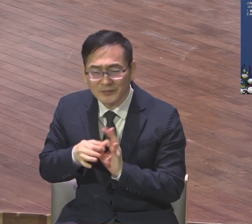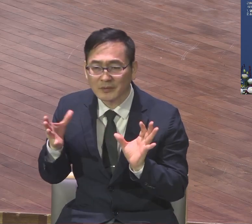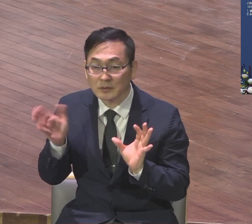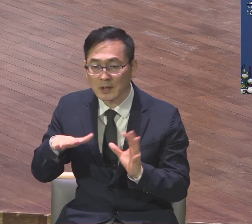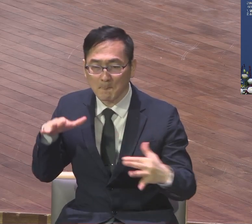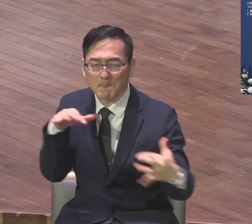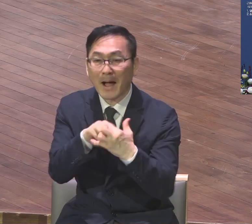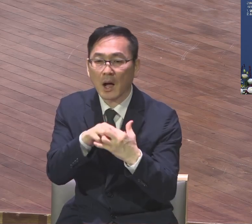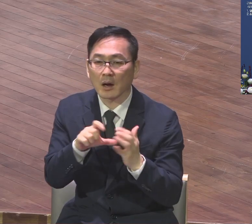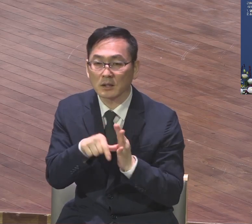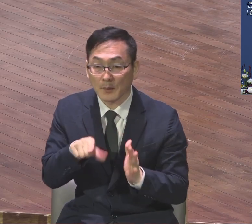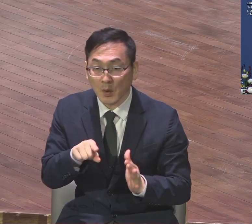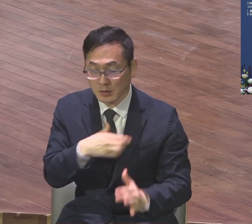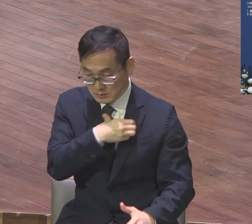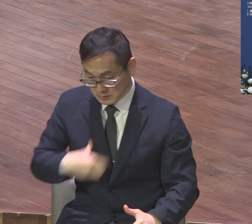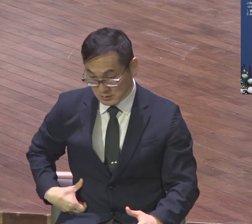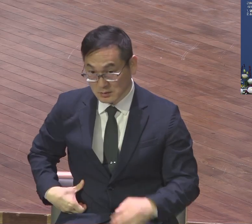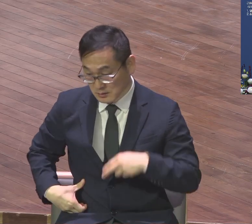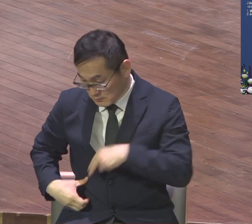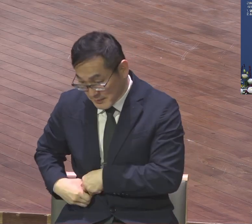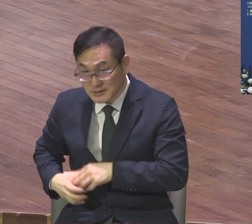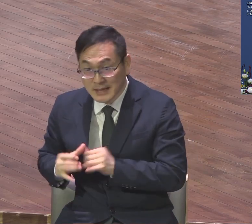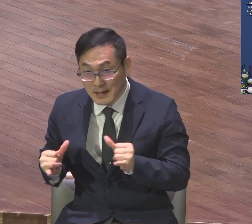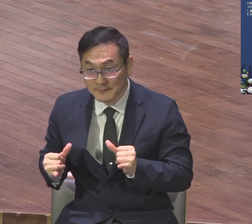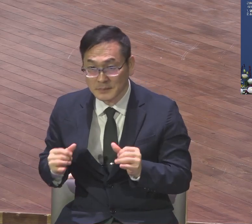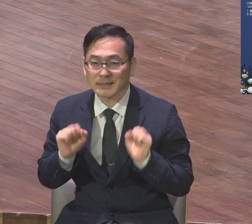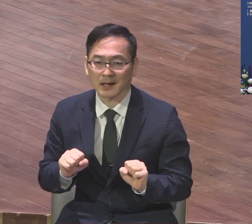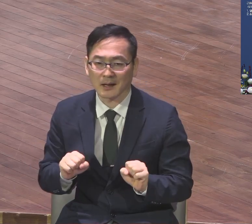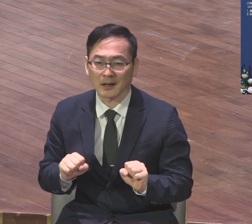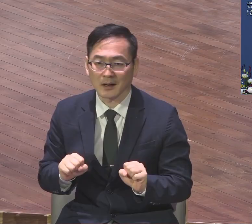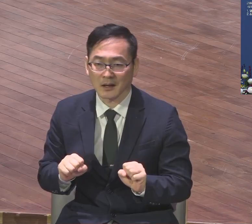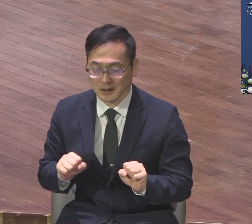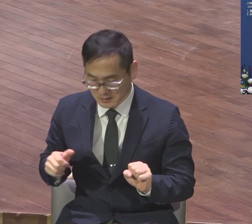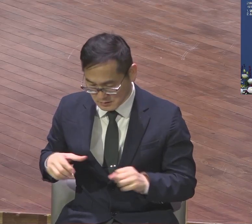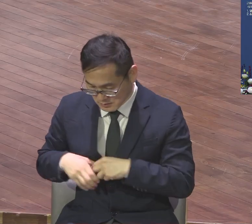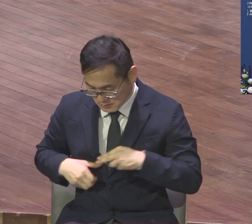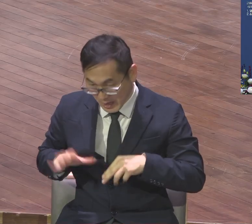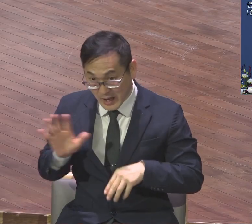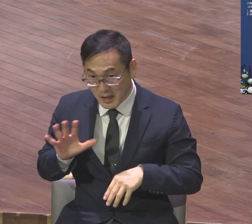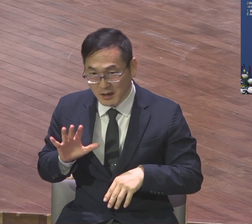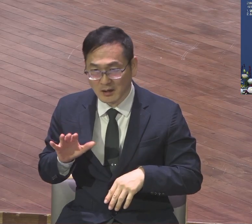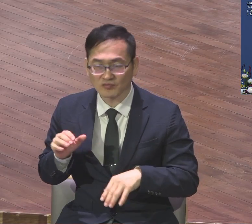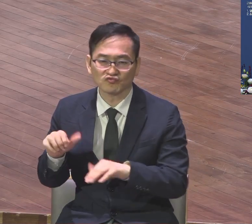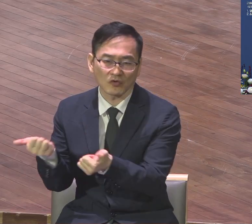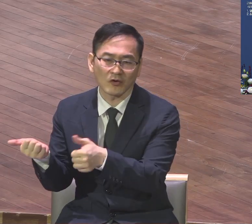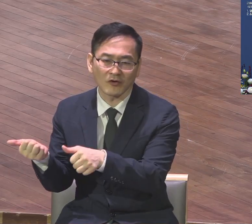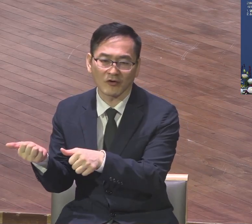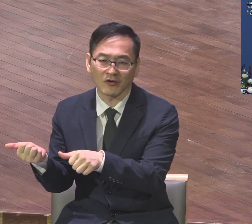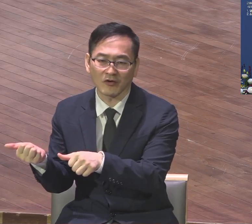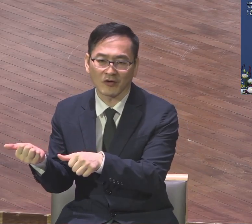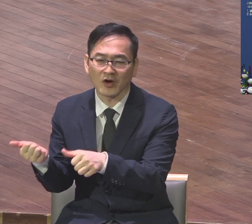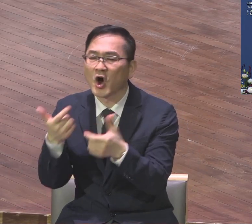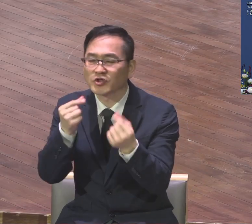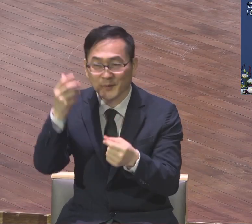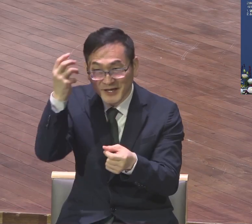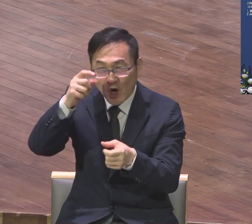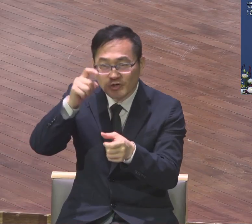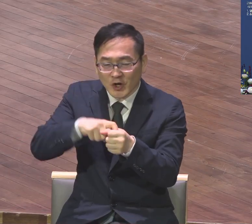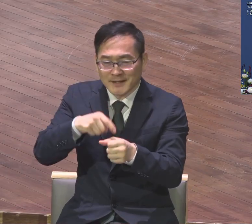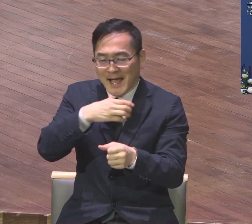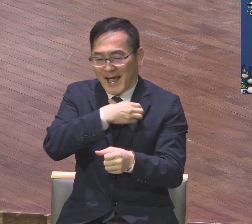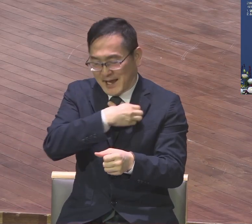영적인 삶에도 마찬가지예요. 영적인 삶의 안전벨트가 뭐냐? 감사예요. 감사.